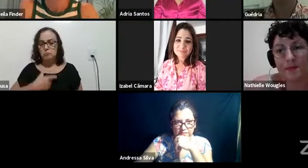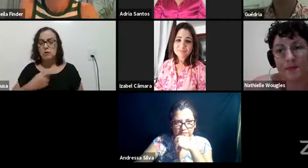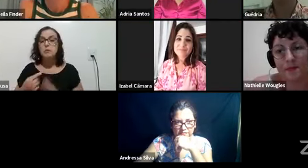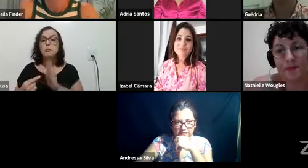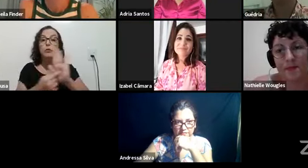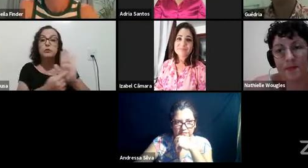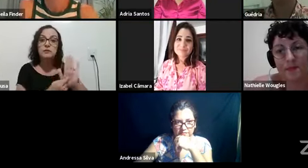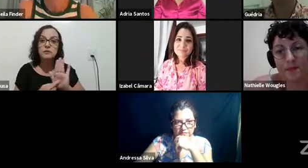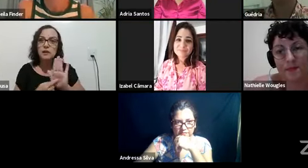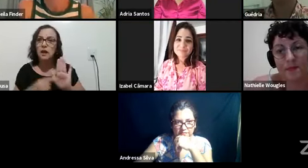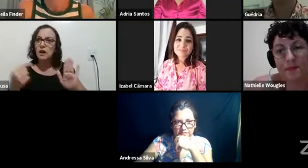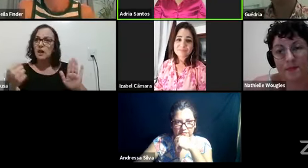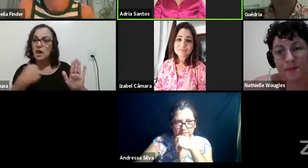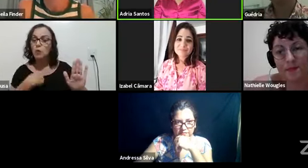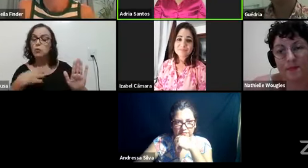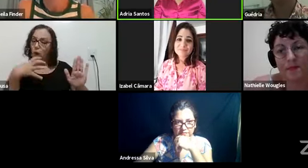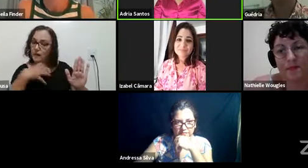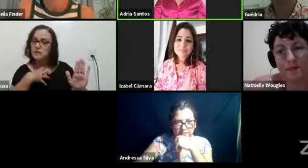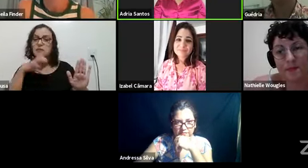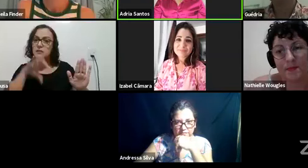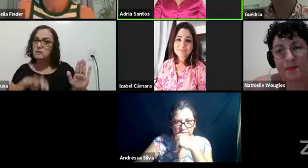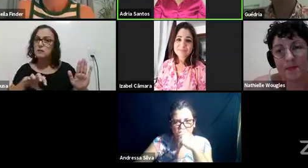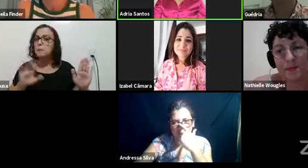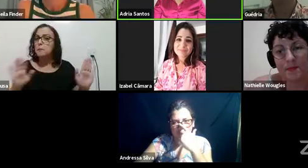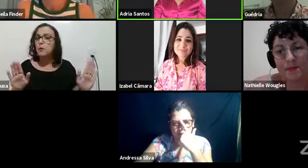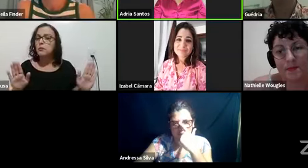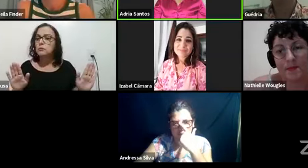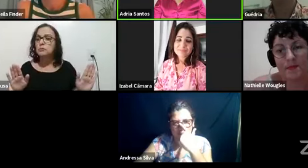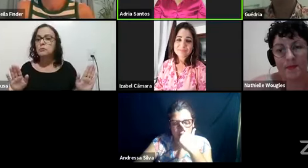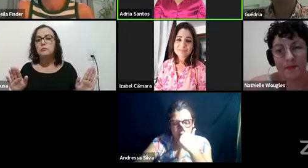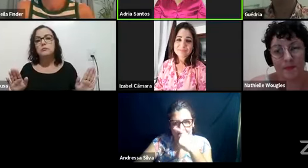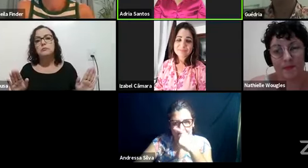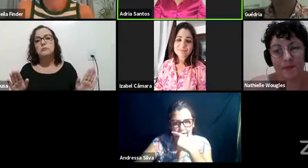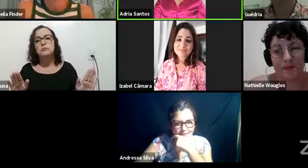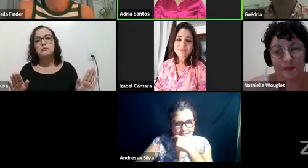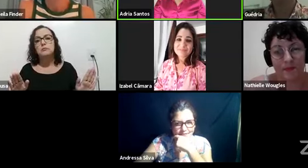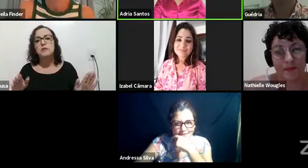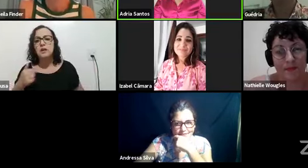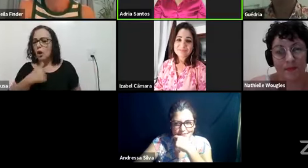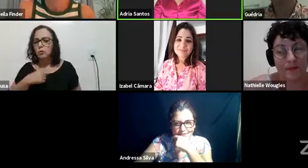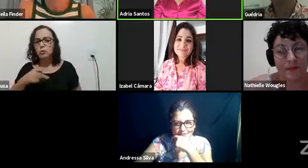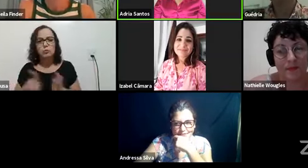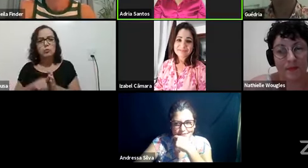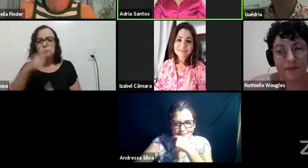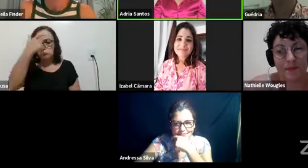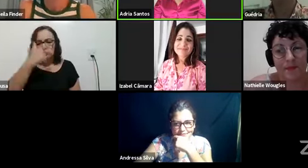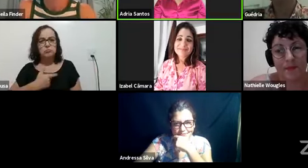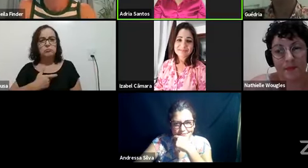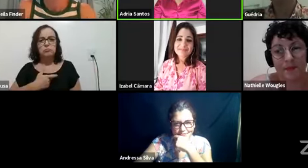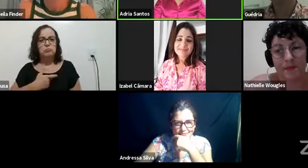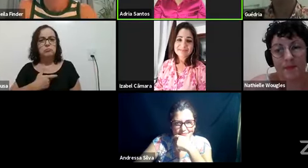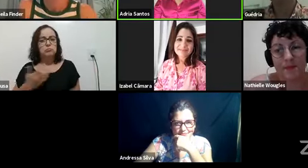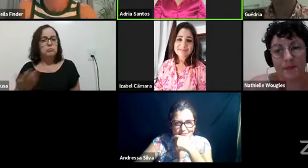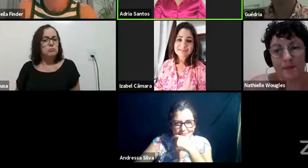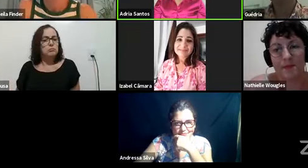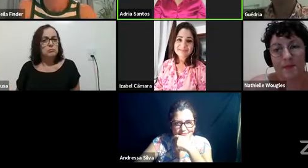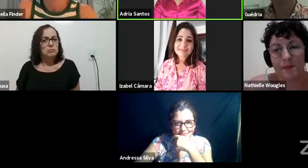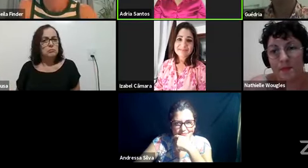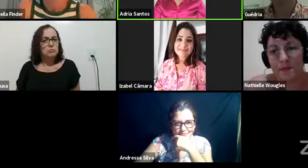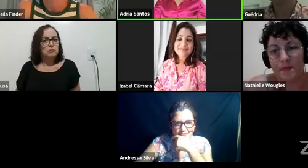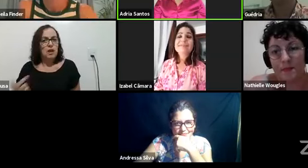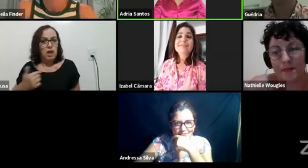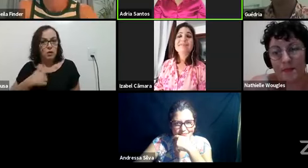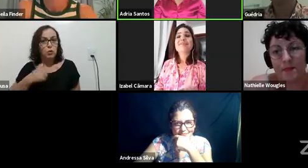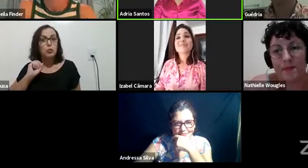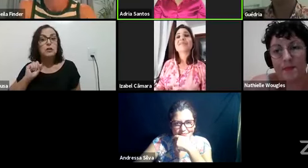para as pessoas, nós somos assim e nós temos que ser vista como nós somos, né? Não é o que as